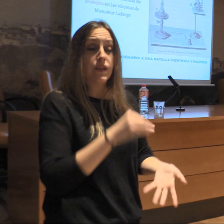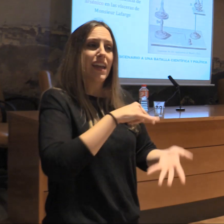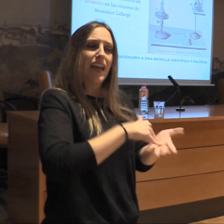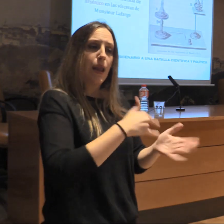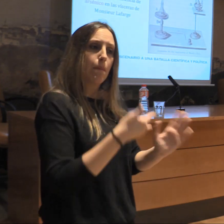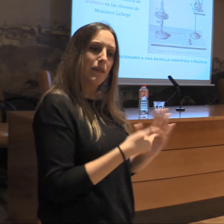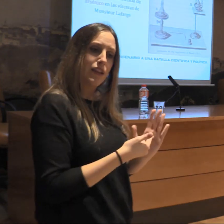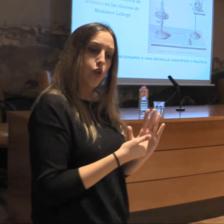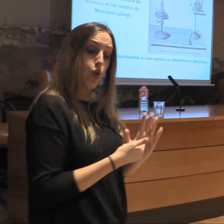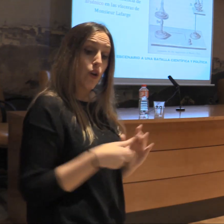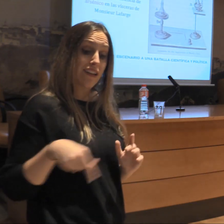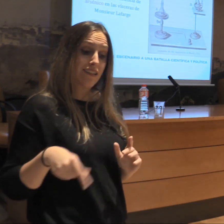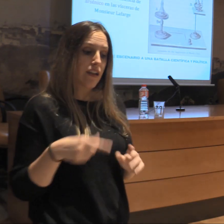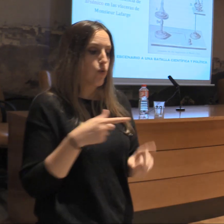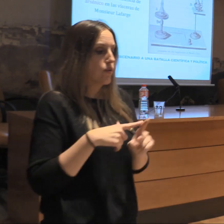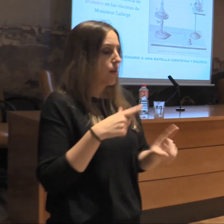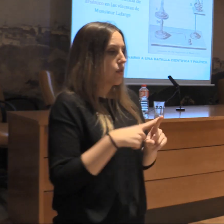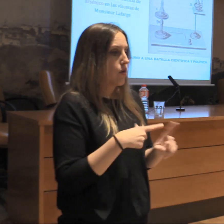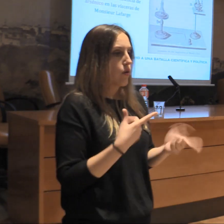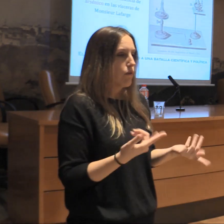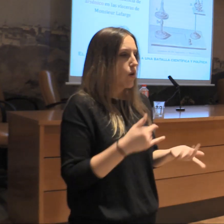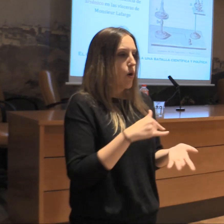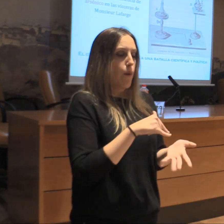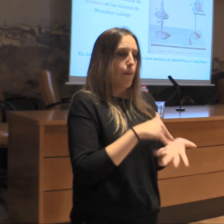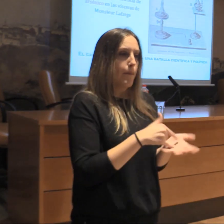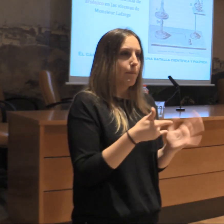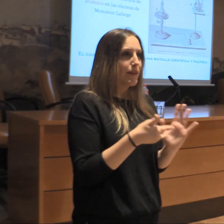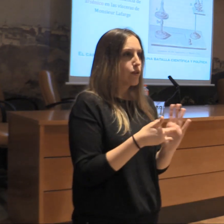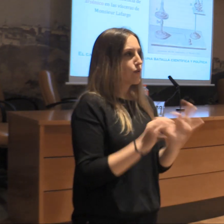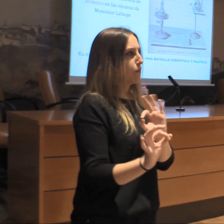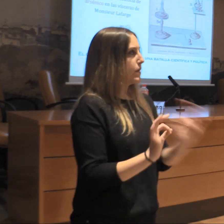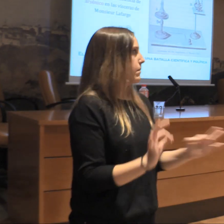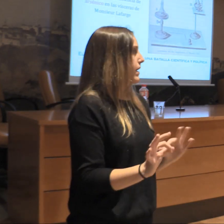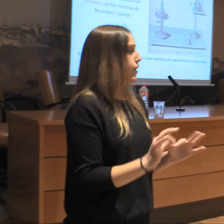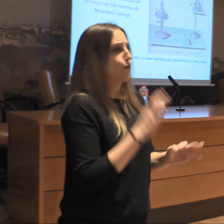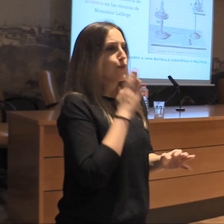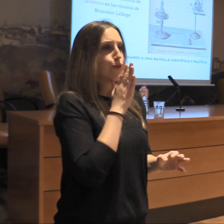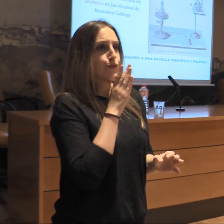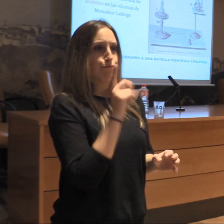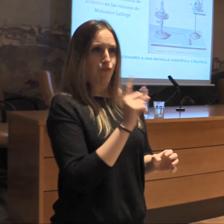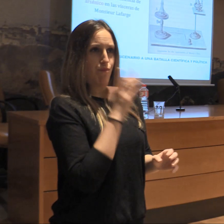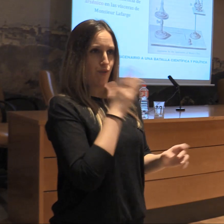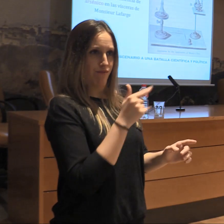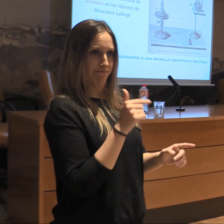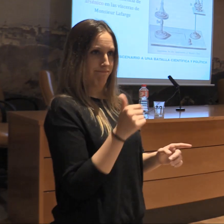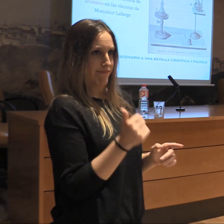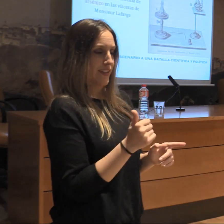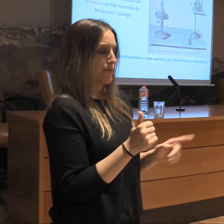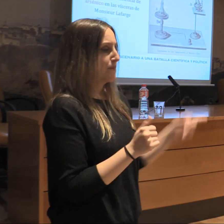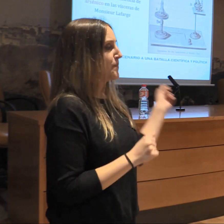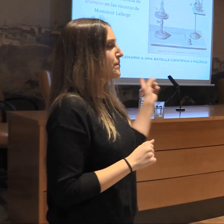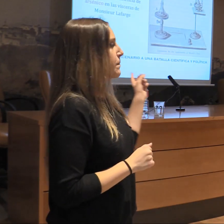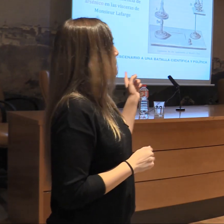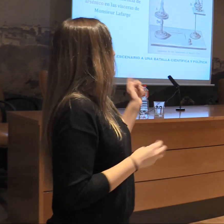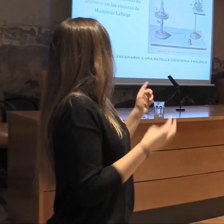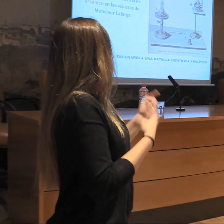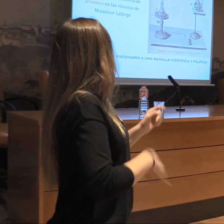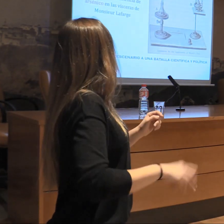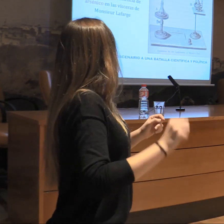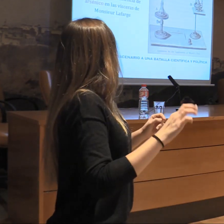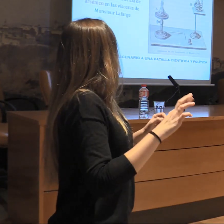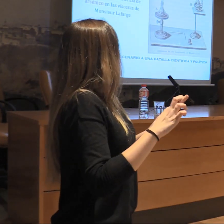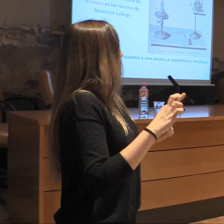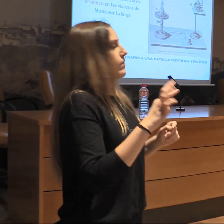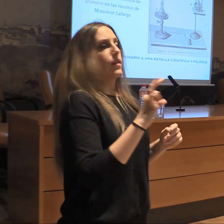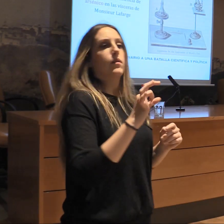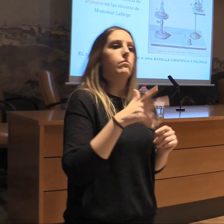Orfila empleó fue un método puesto a punto no por él, sino por Marsh. Marsh fue llamado por la